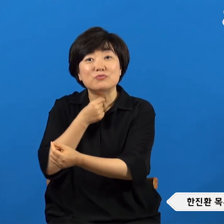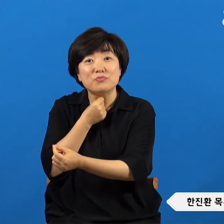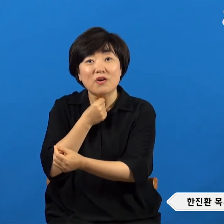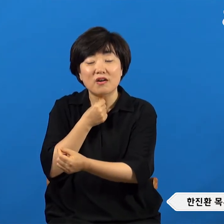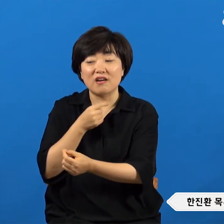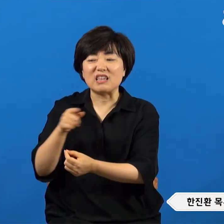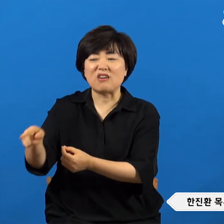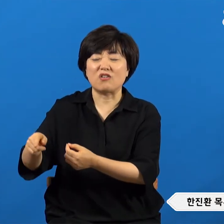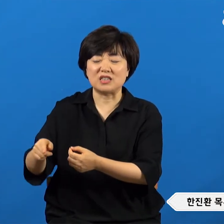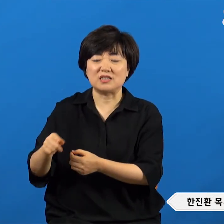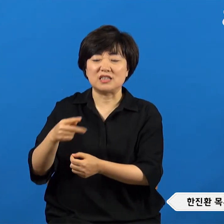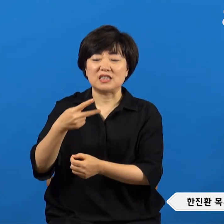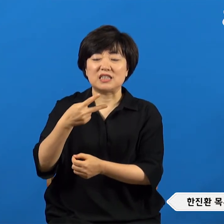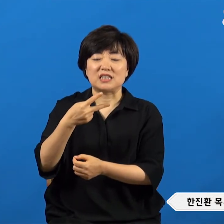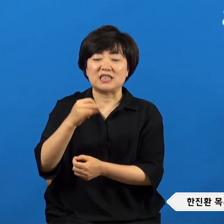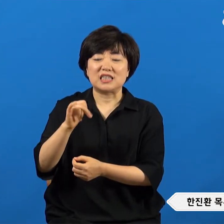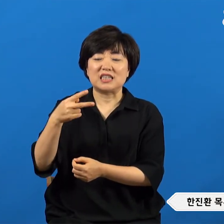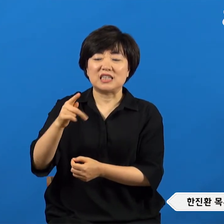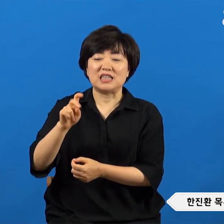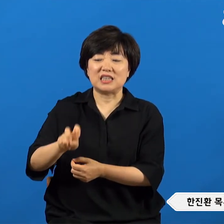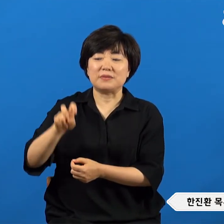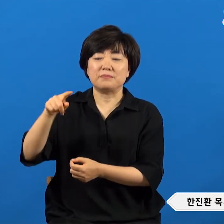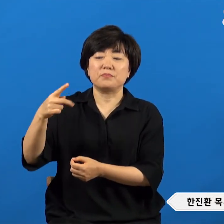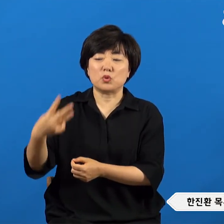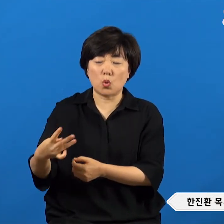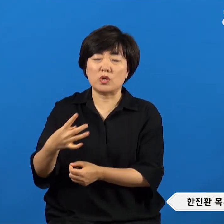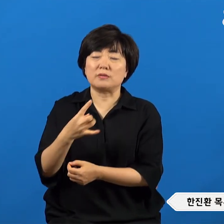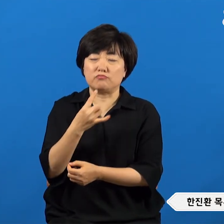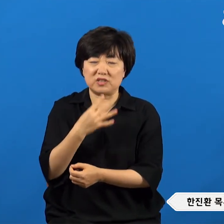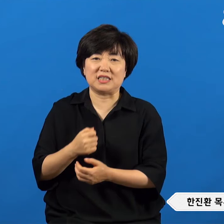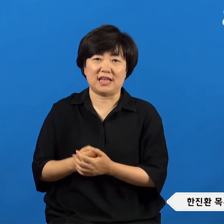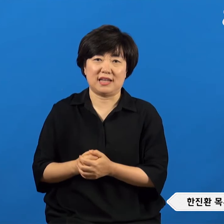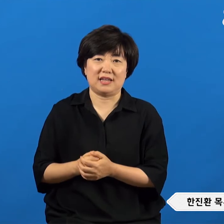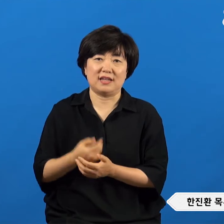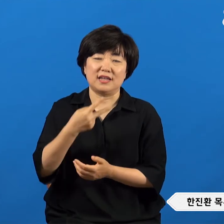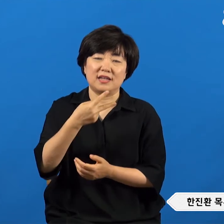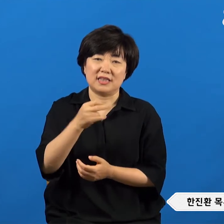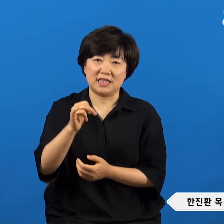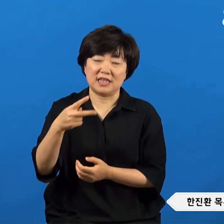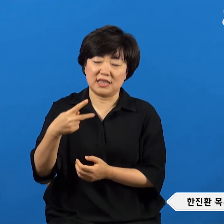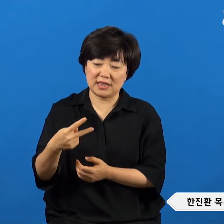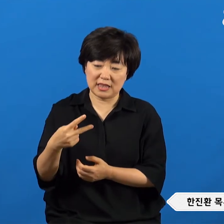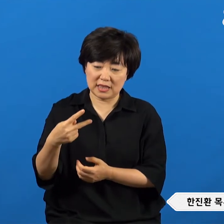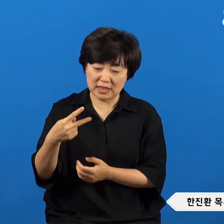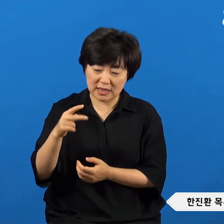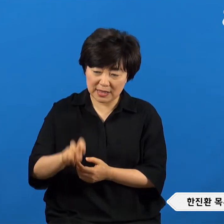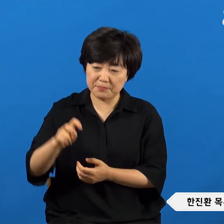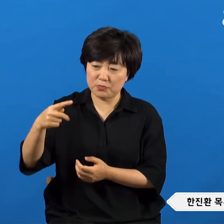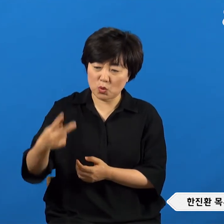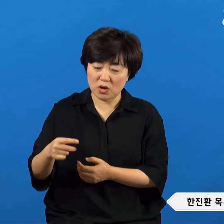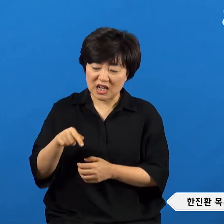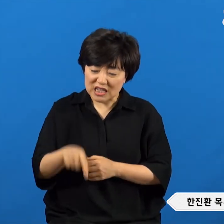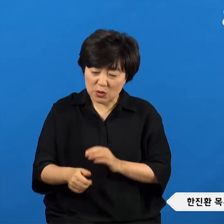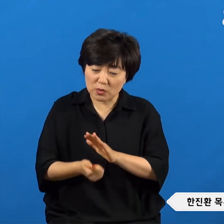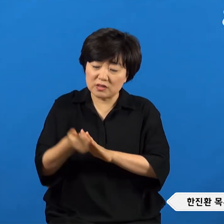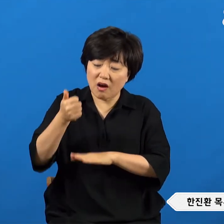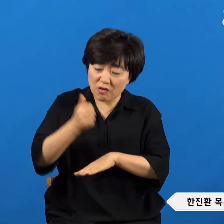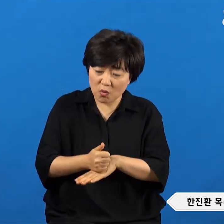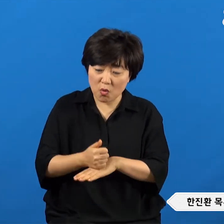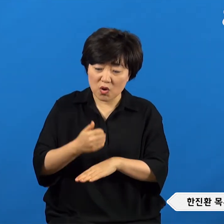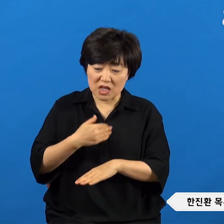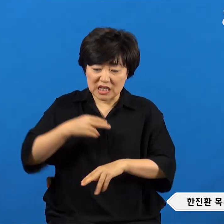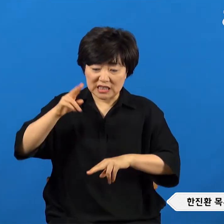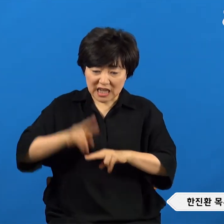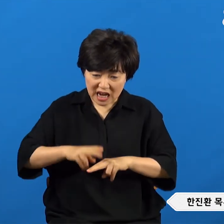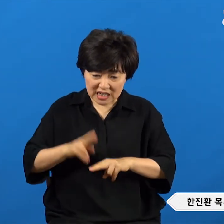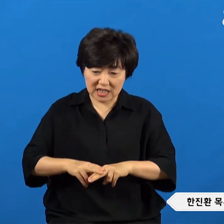디딤돌일 뿐이다 라고 써붙여 놓으십시오. 디딤돌일 뿐이다. 땅에서의 성공, 땅에서의